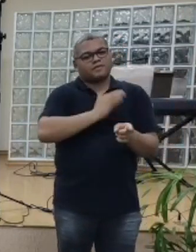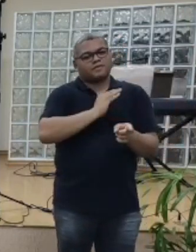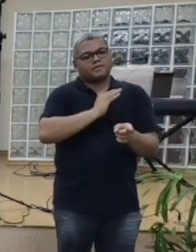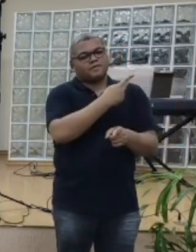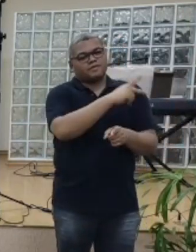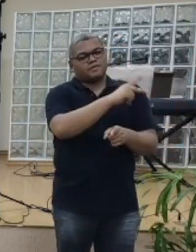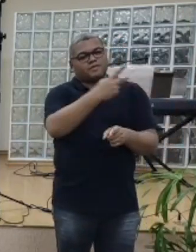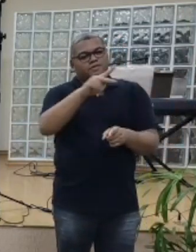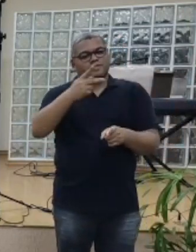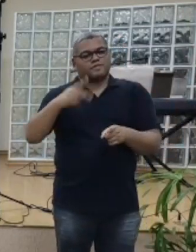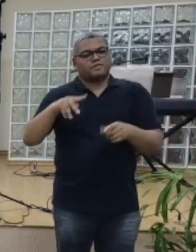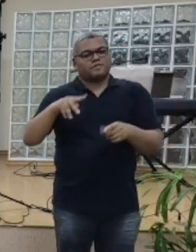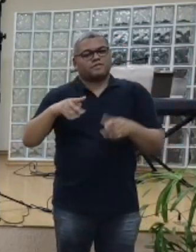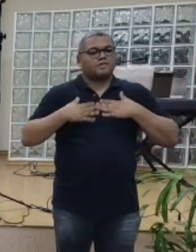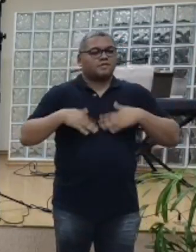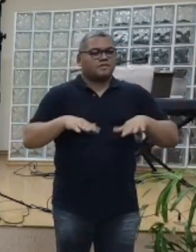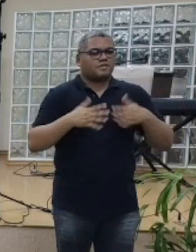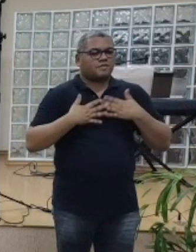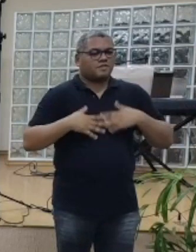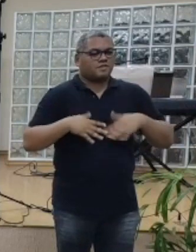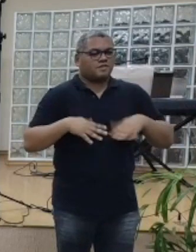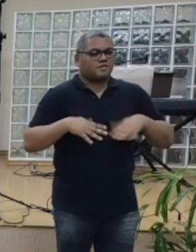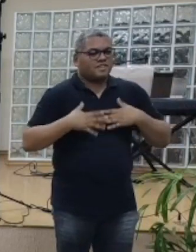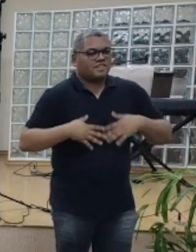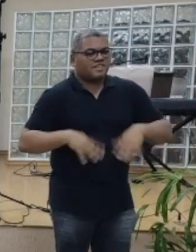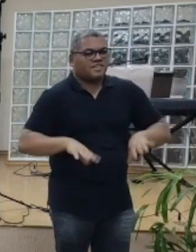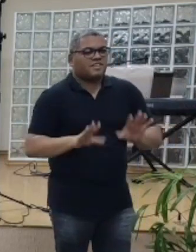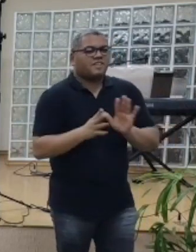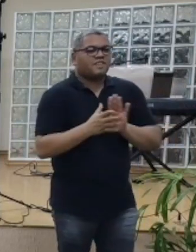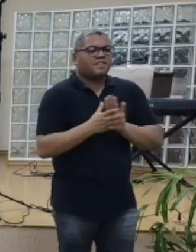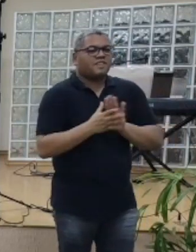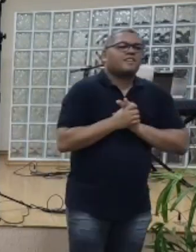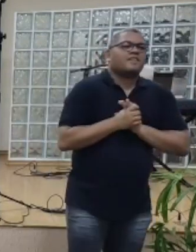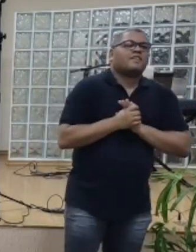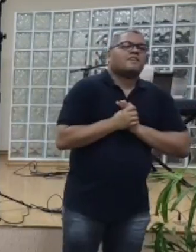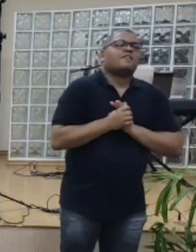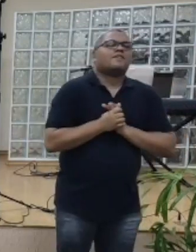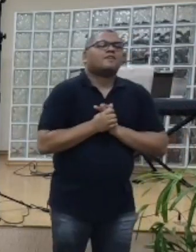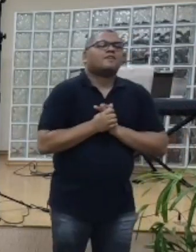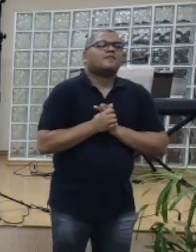Eu acho que eu vou fazer uma aplicação disso aqui no final, tá? Vou improvisar uma aplicação aqui.